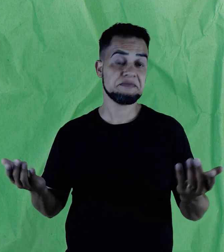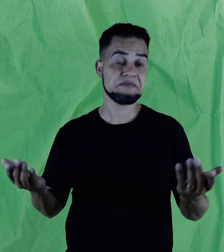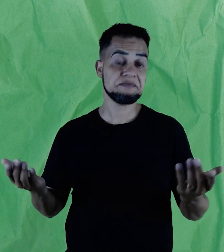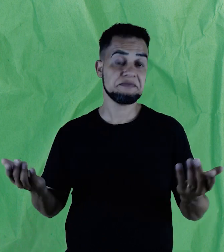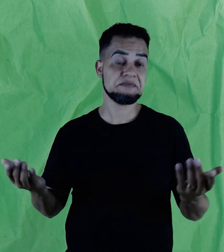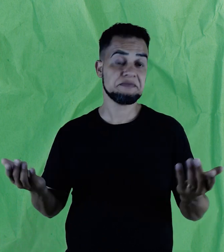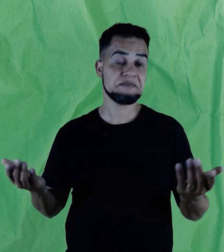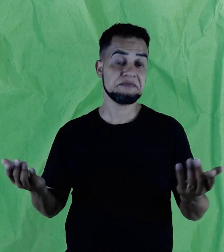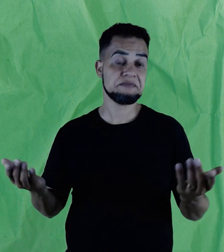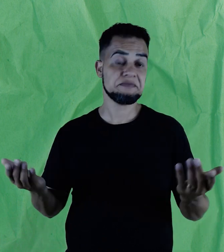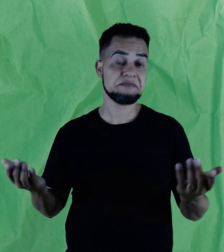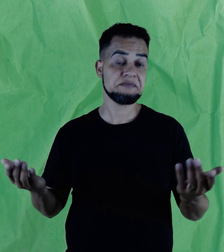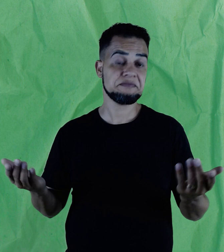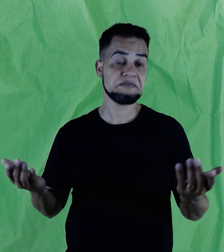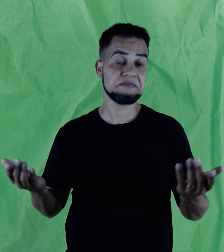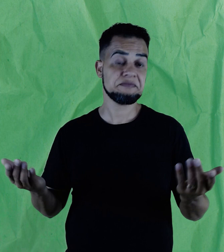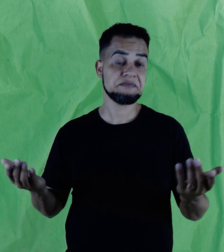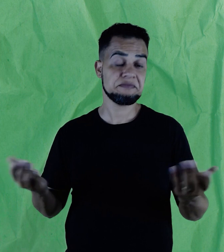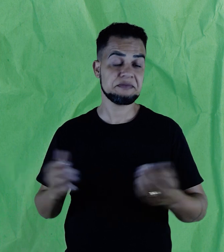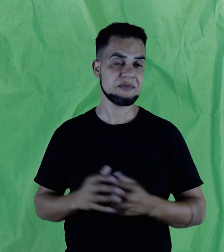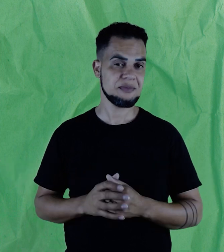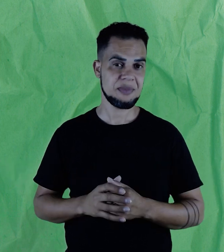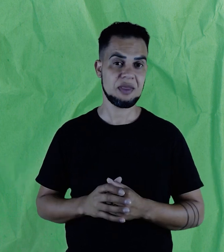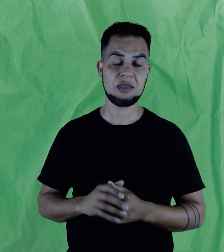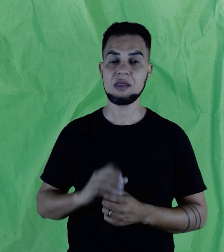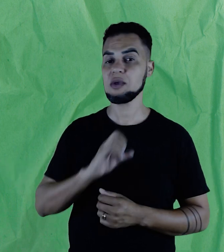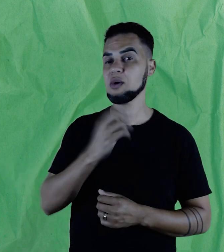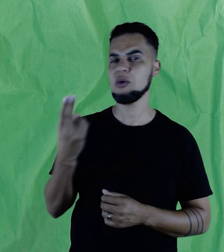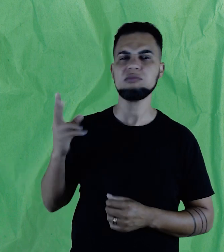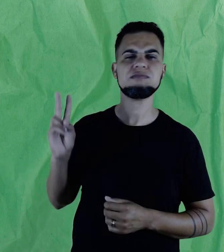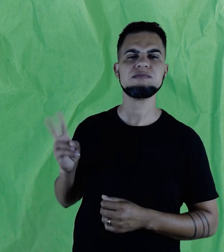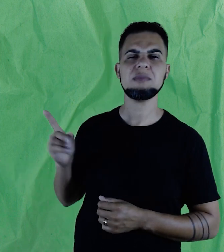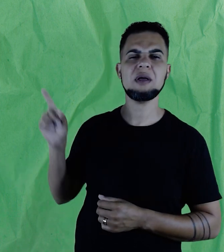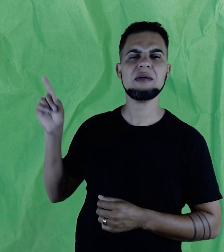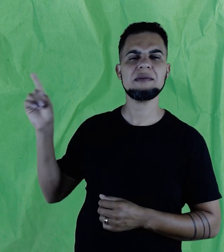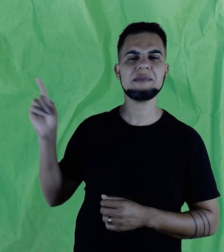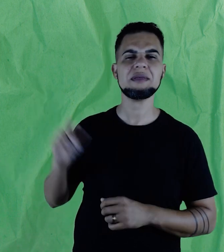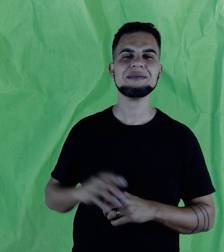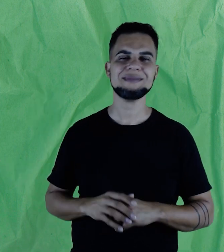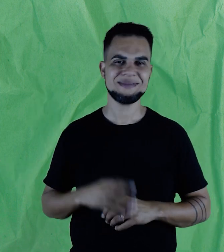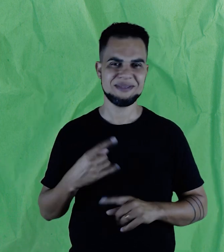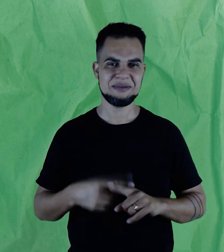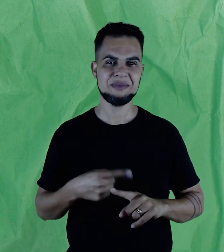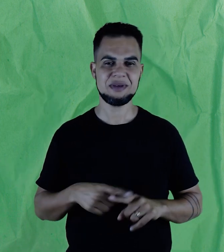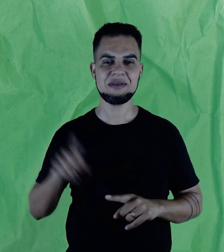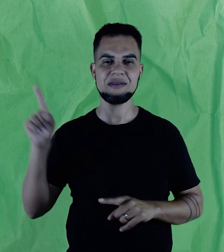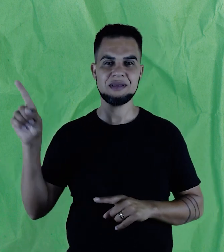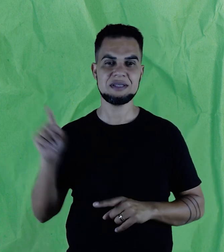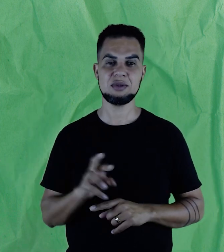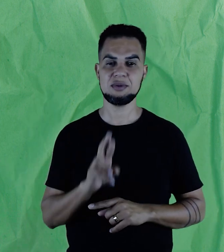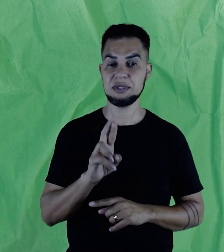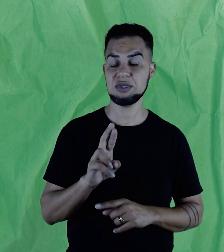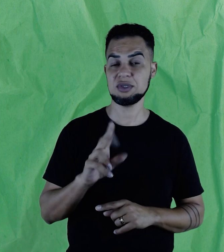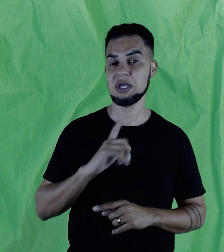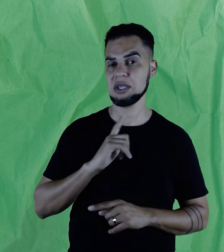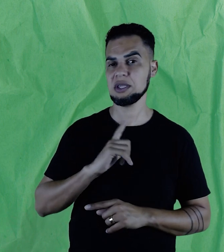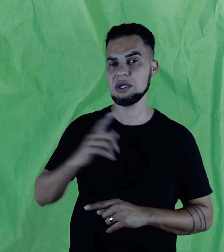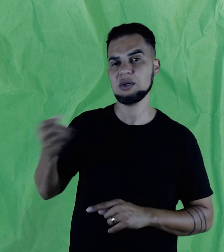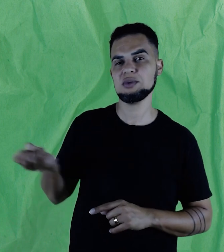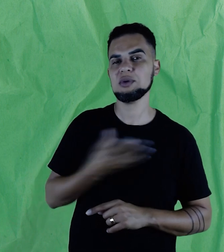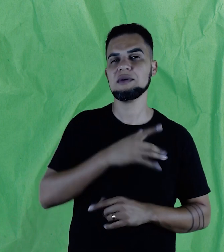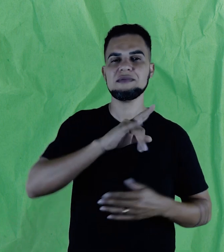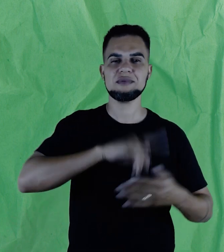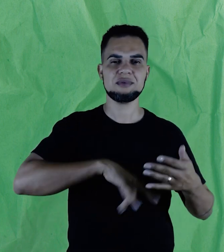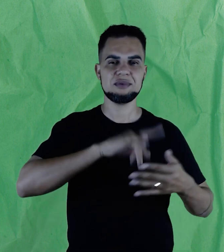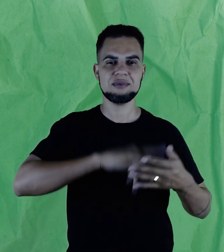livro, né? Ou seja, esse mesmo aqui, né, que esse aqui ele está como reading. Eu poderia ter um